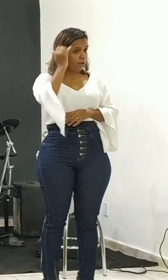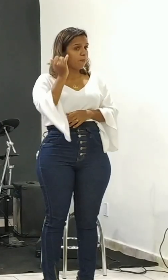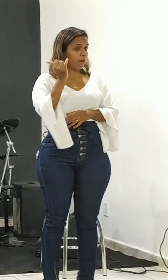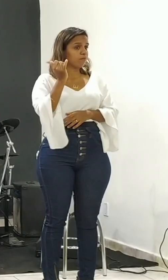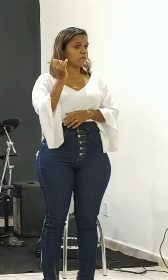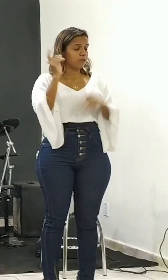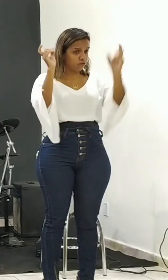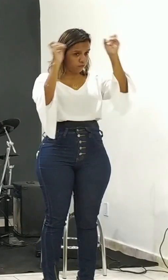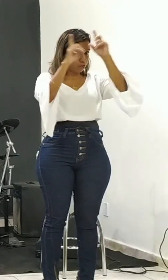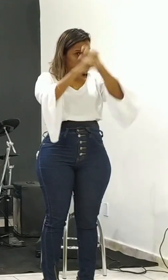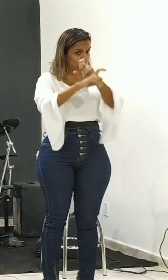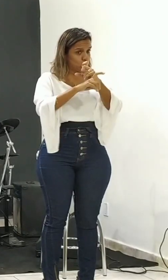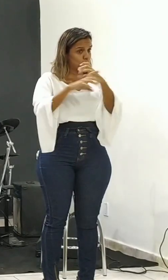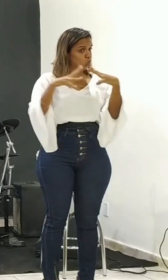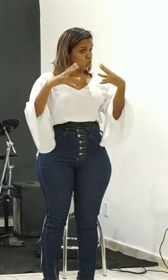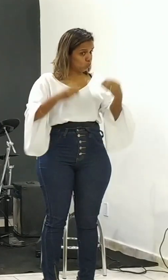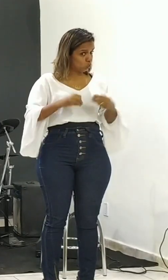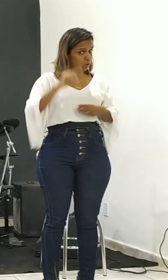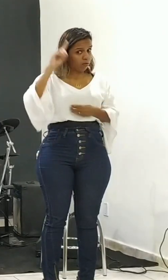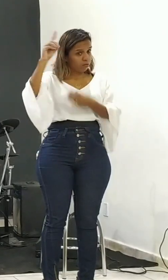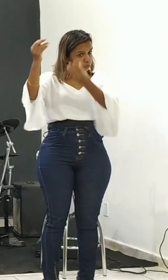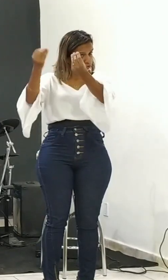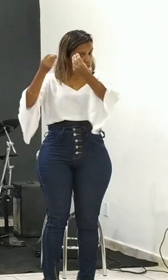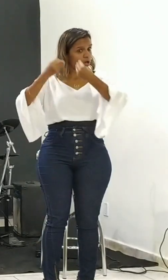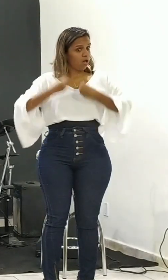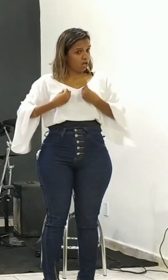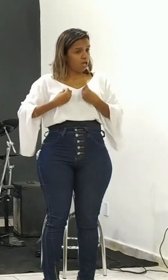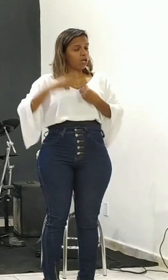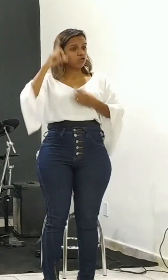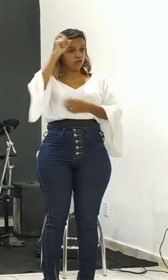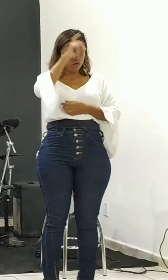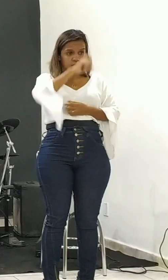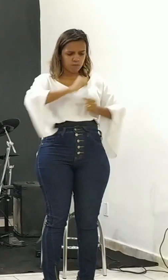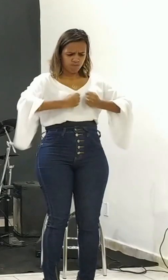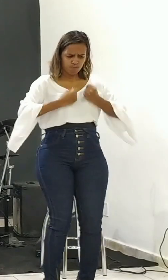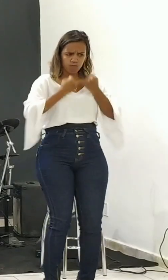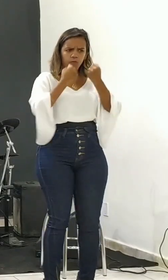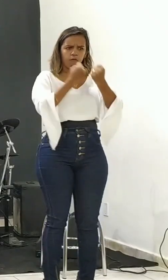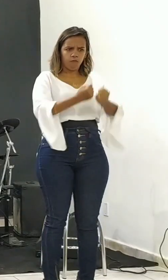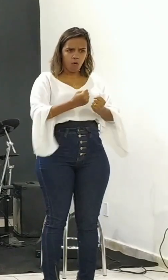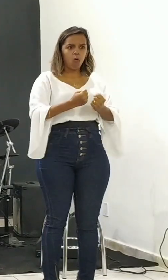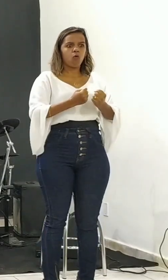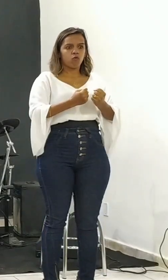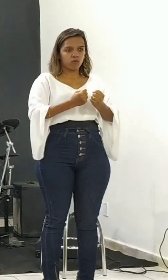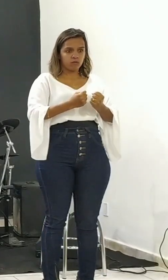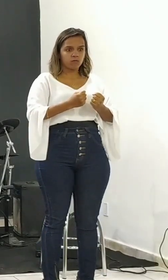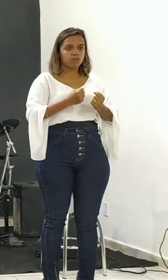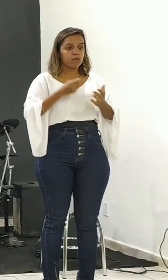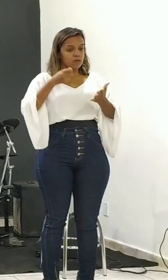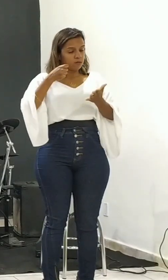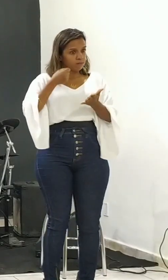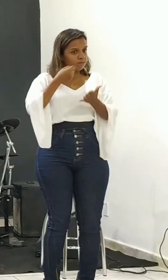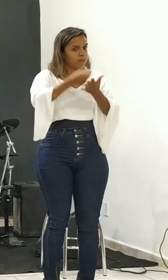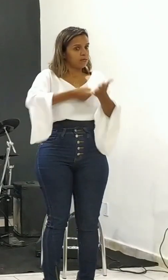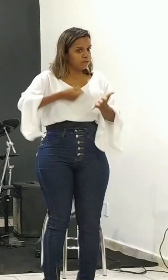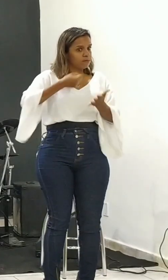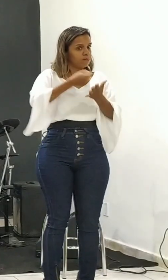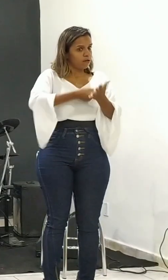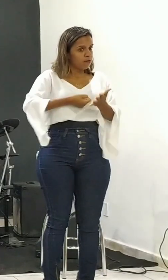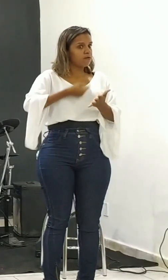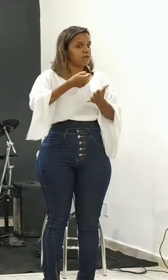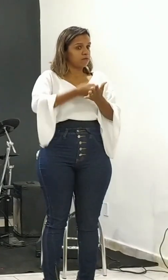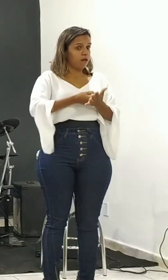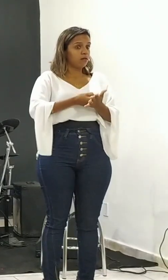que Deus manda para nós é difícil, irmão. Exige luta, exige esforço, exige dedicação, exige perseverança,